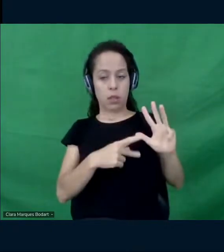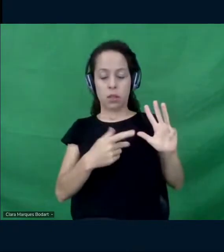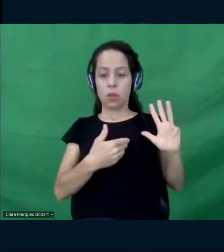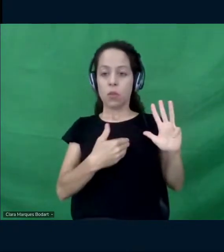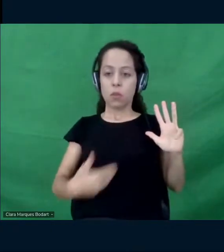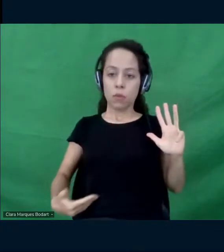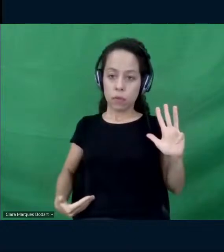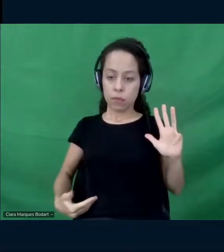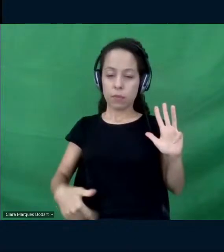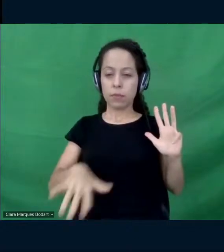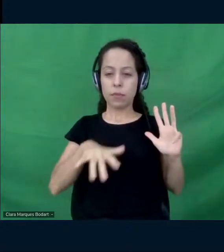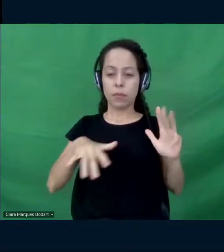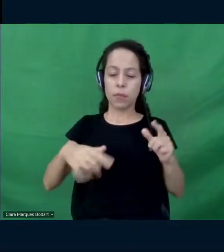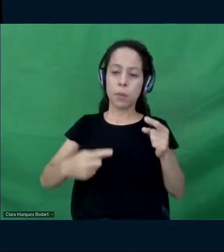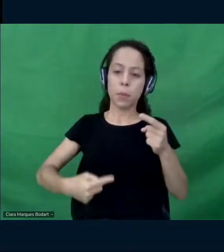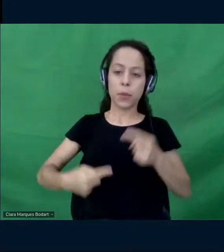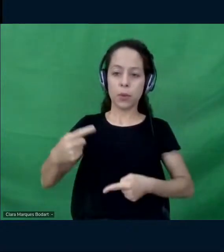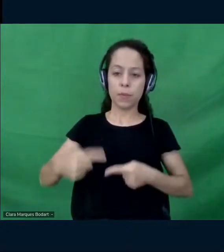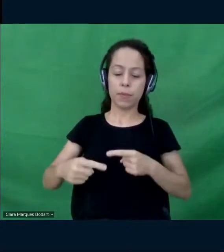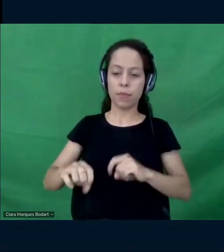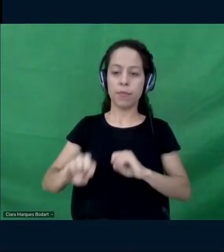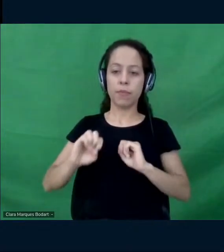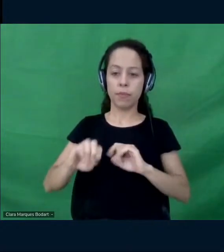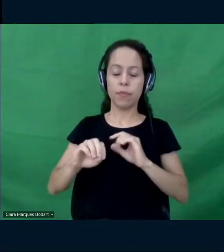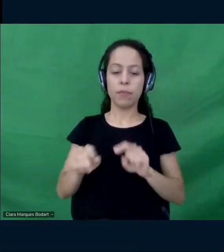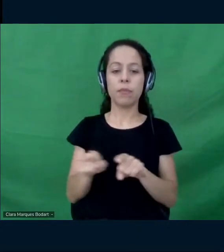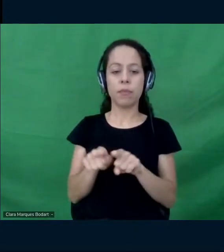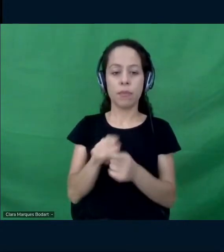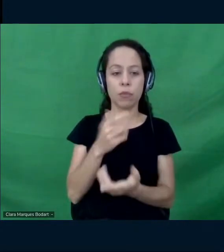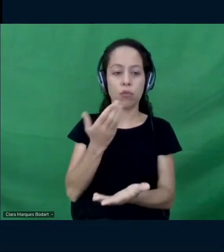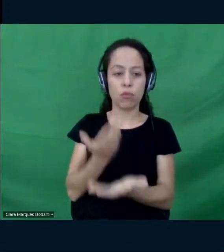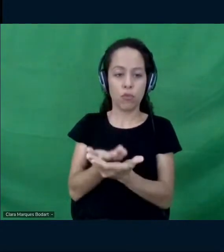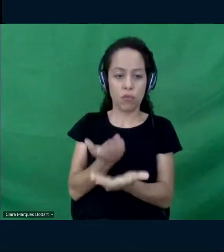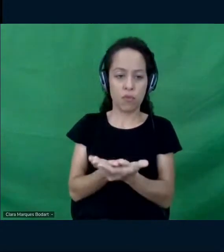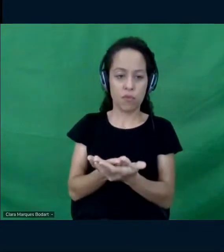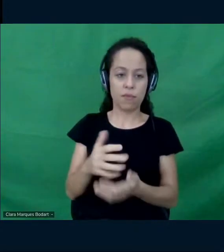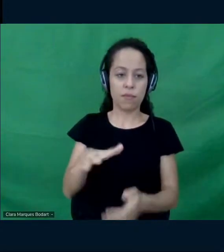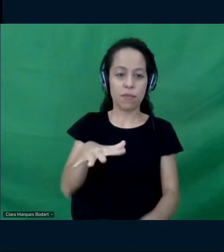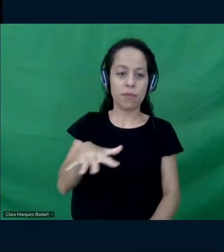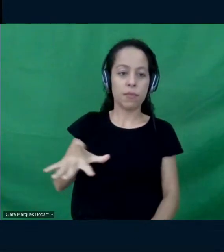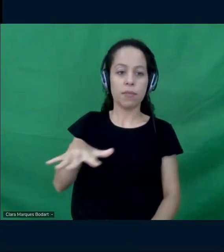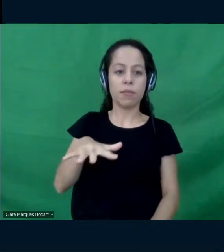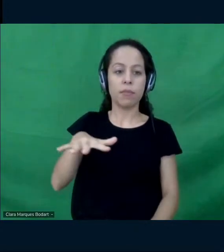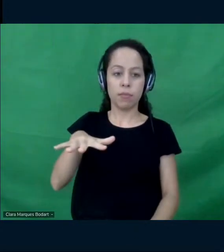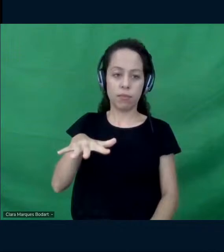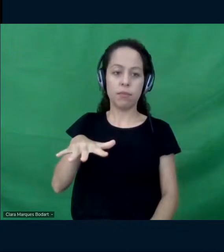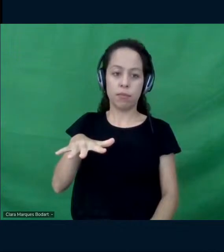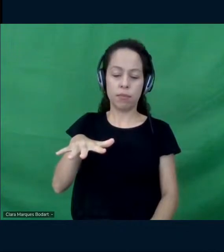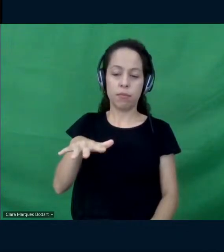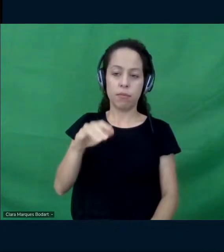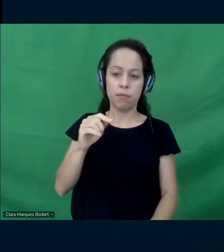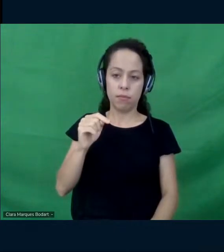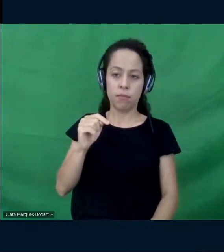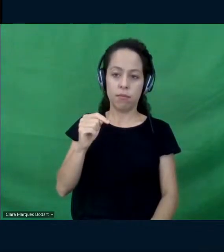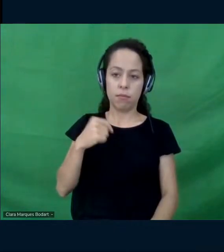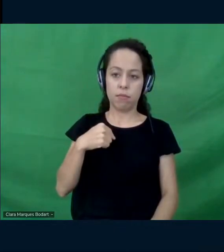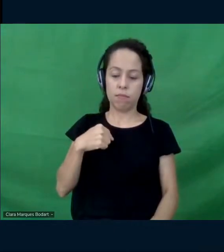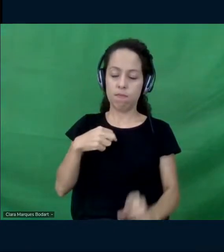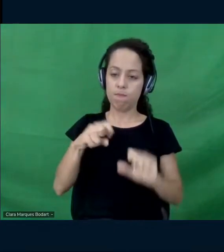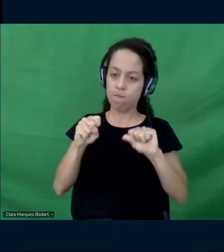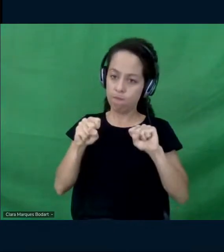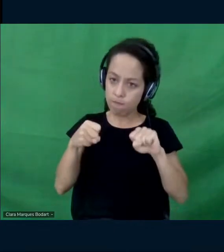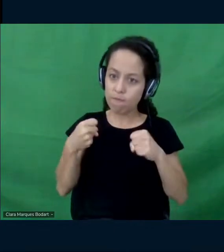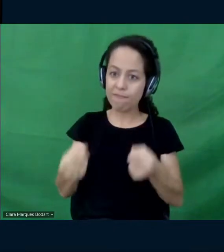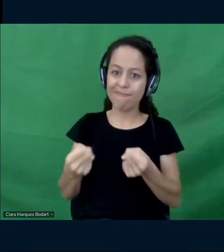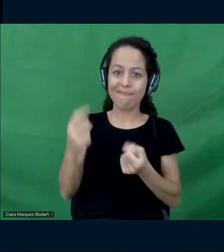campo de políticas educacionais e estudiosa aí dessa área, e alguém que, né, se dedica de